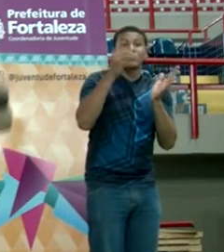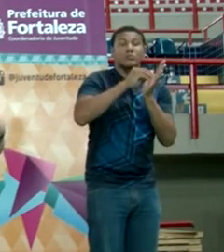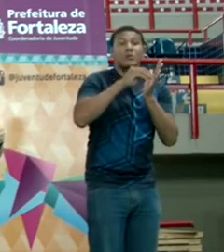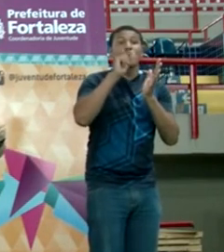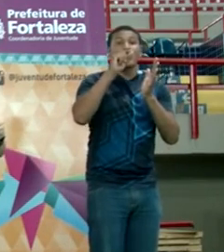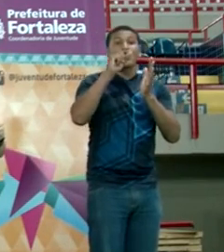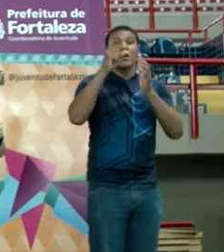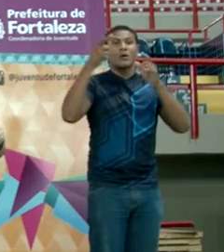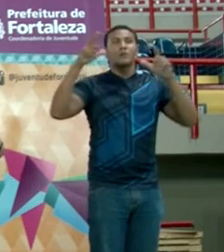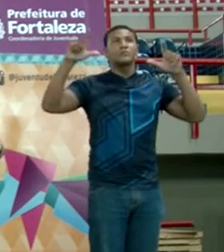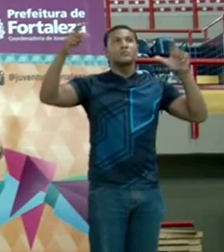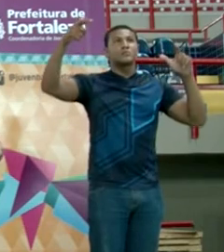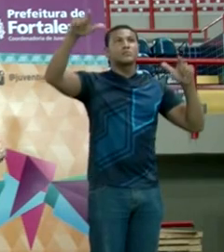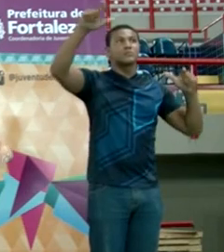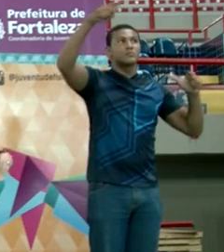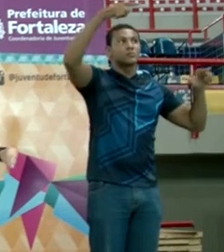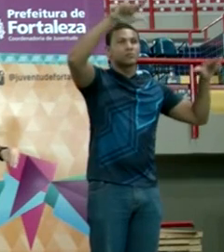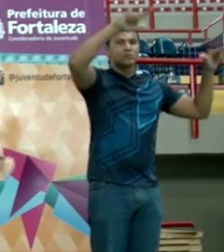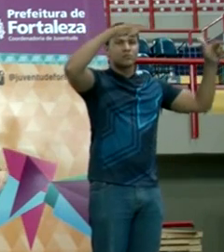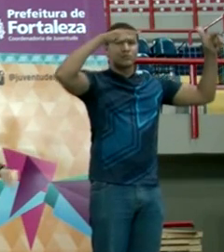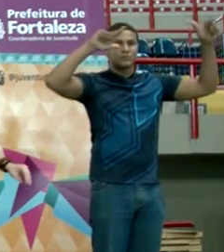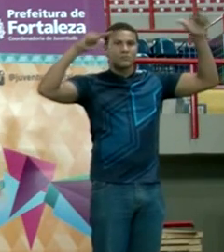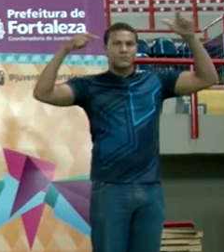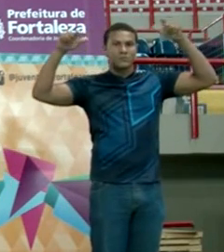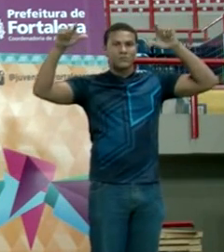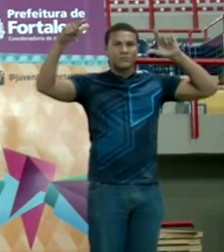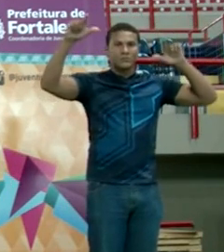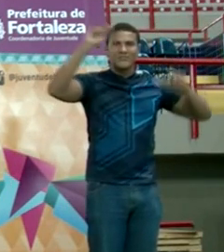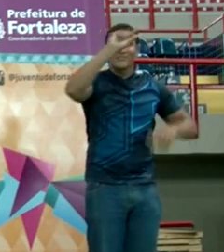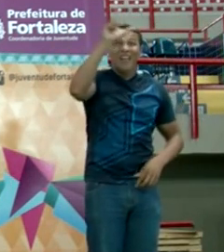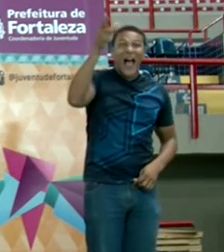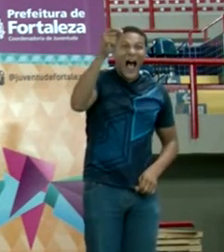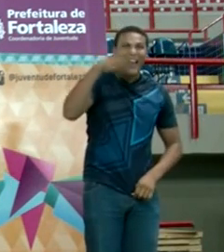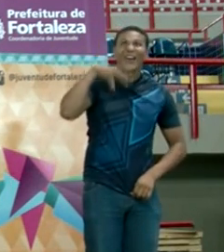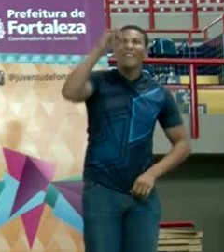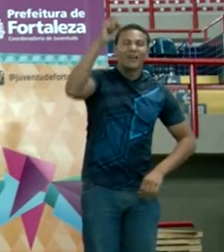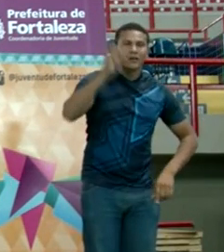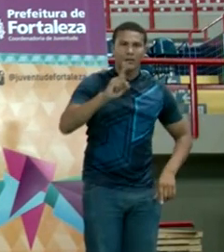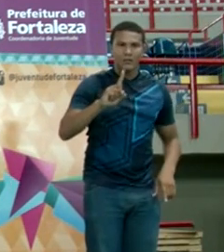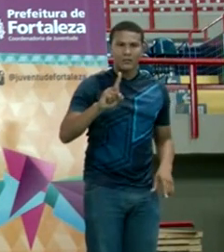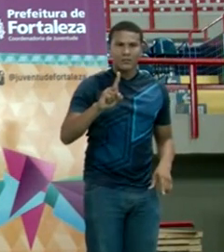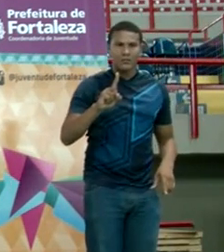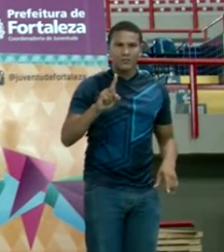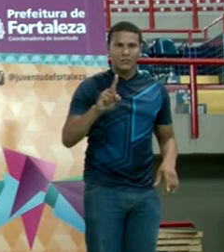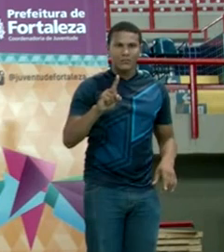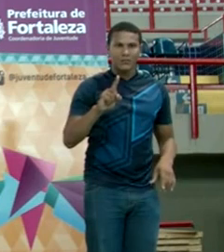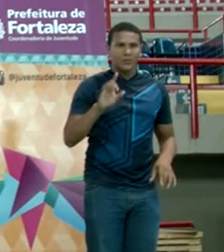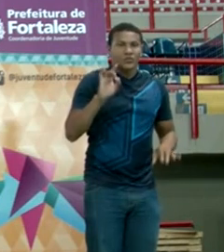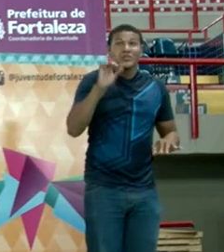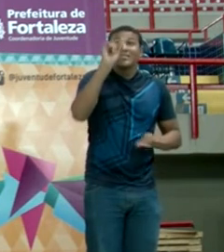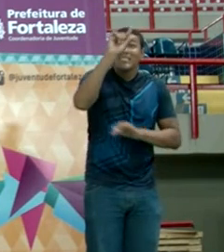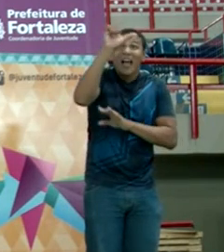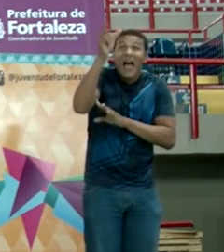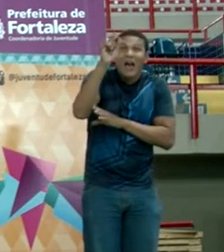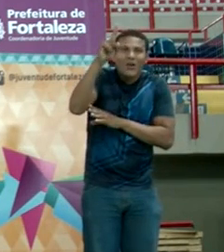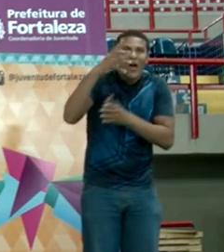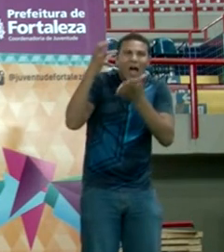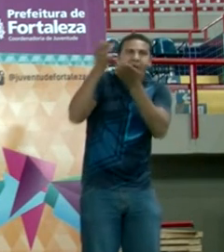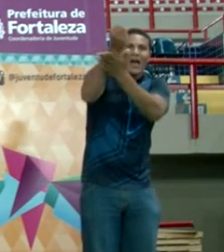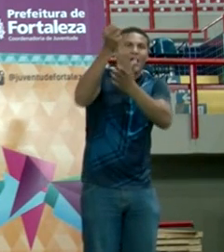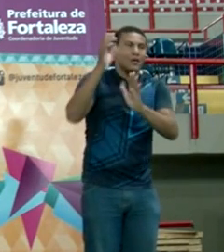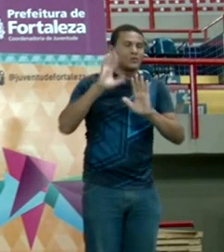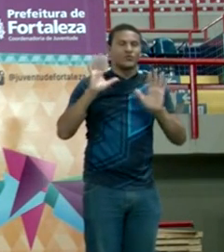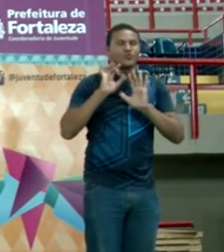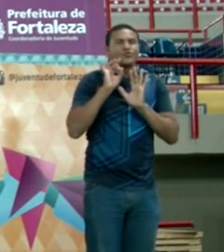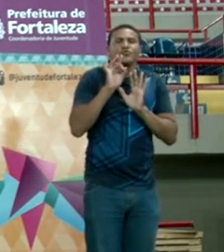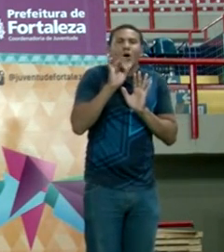Satélite. Não tem esse negócio, eu quero conquistar a Lua. Deixa de ser assim, cara. Esse negócio de conquistar a Lua é só um símbolo. Você